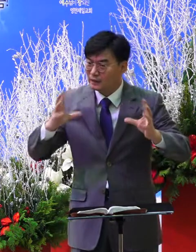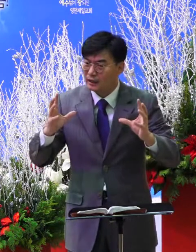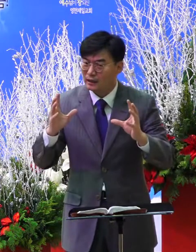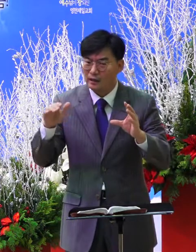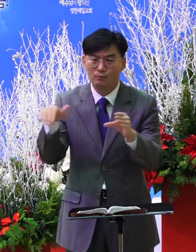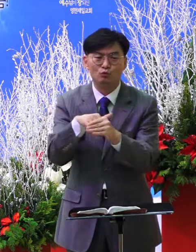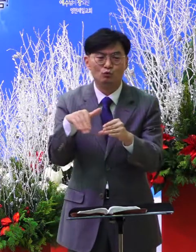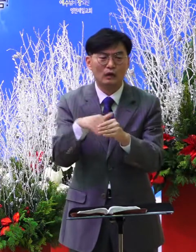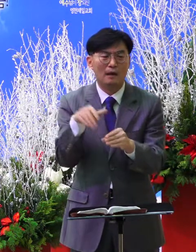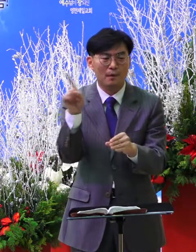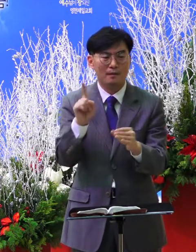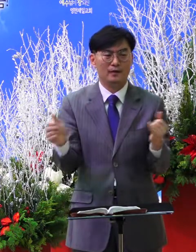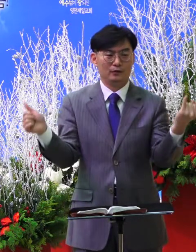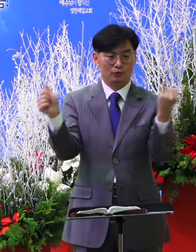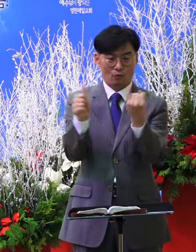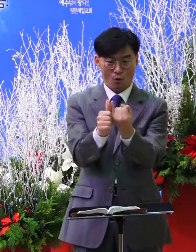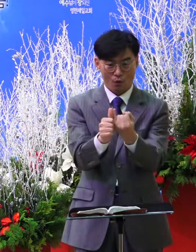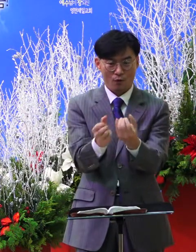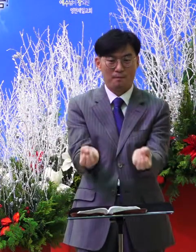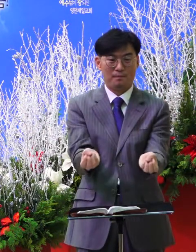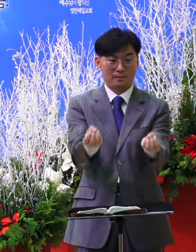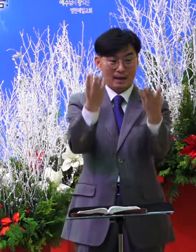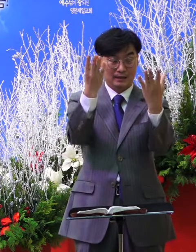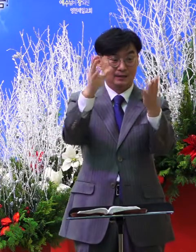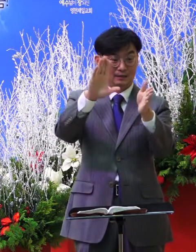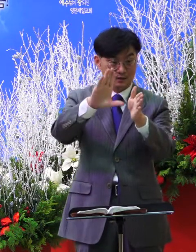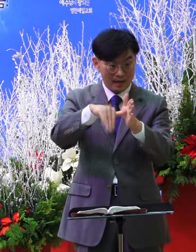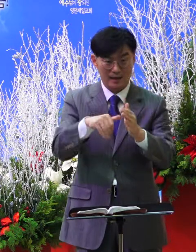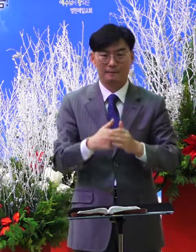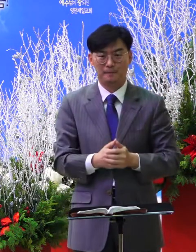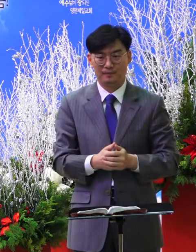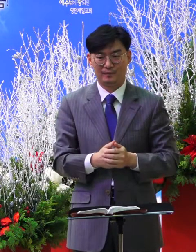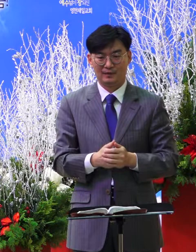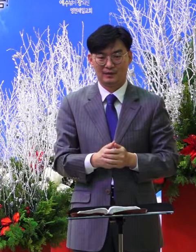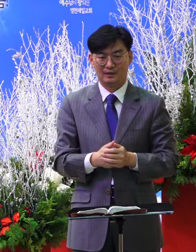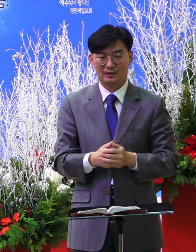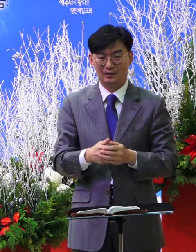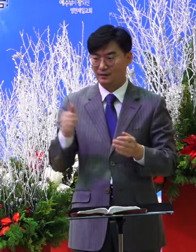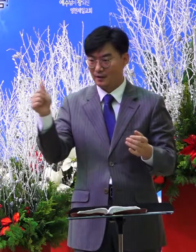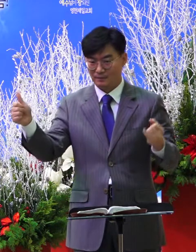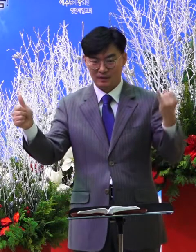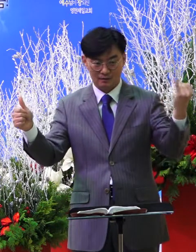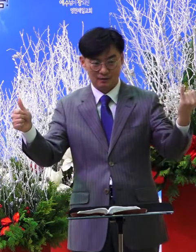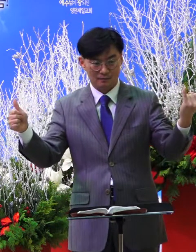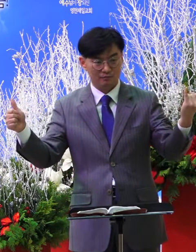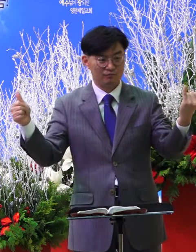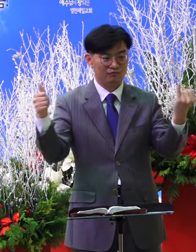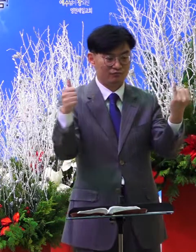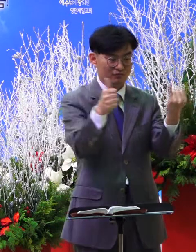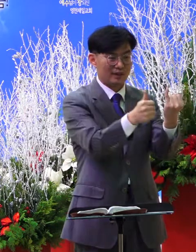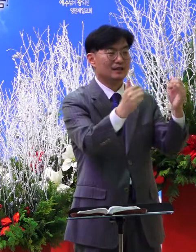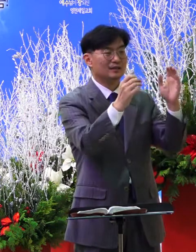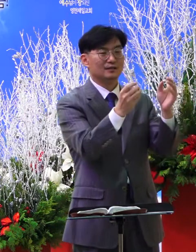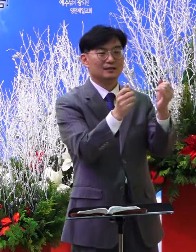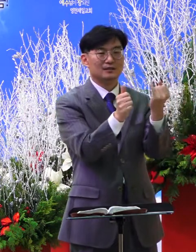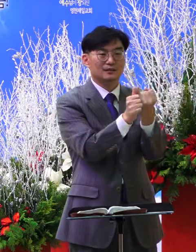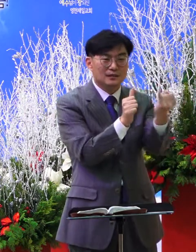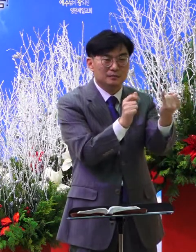이루어졌습니다. 신랑이 신부의 집으로 와서 이 혼인식이 진행이 되는데,